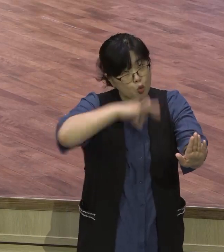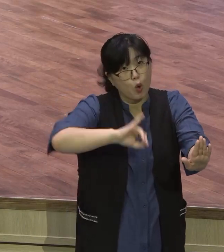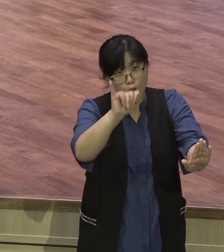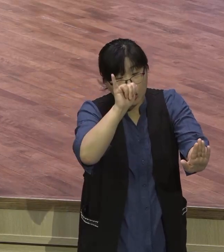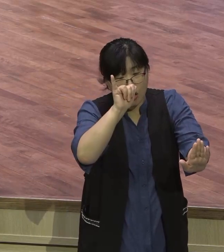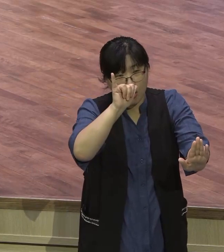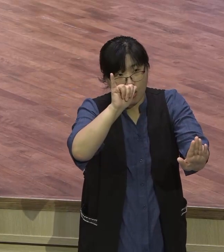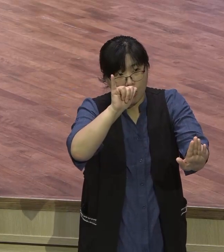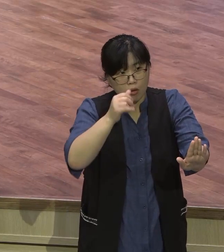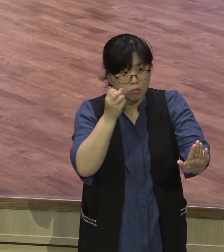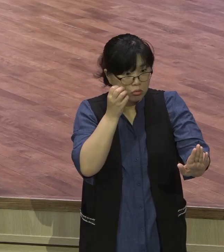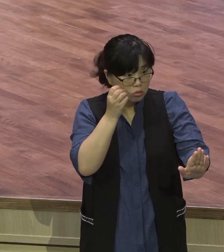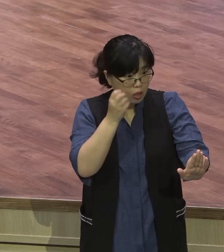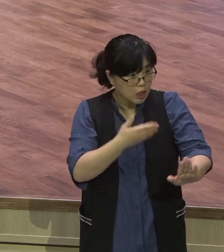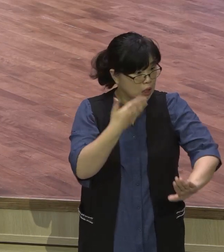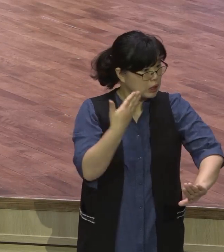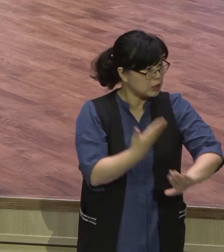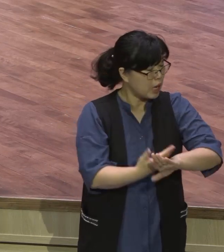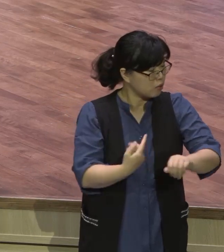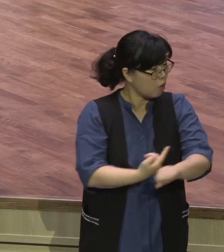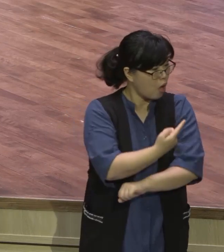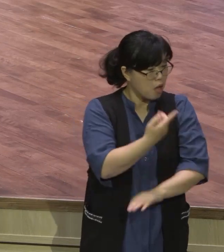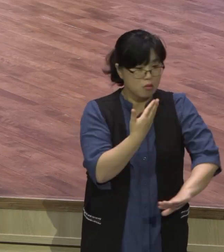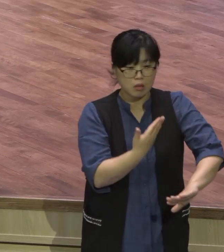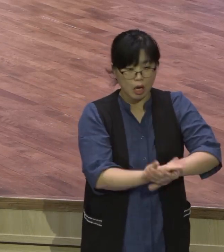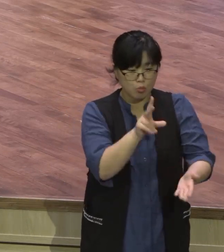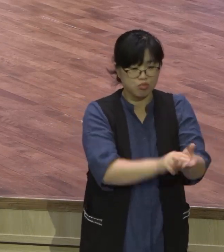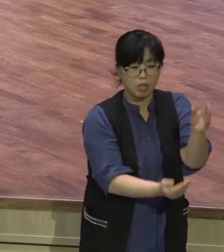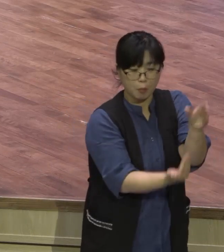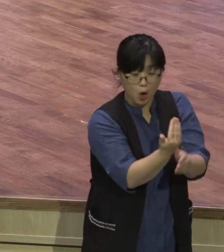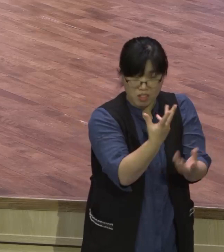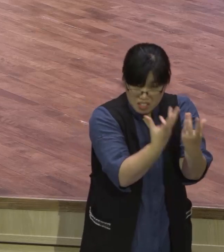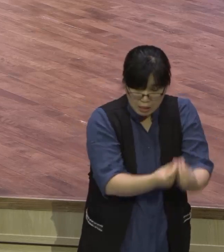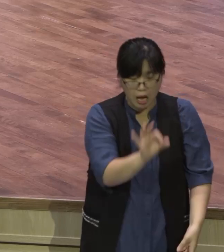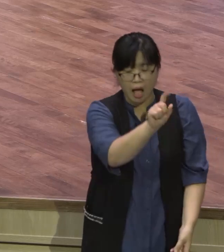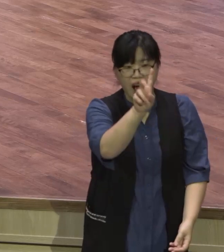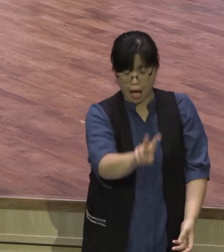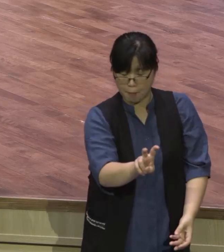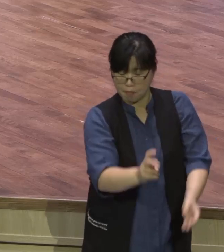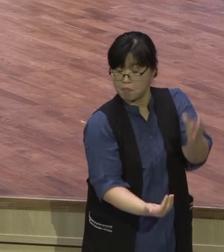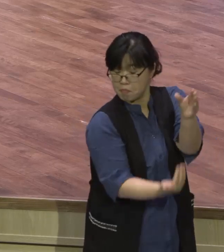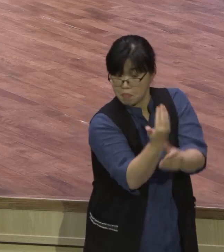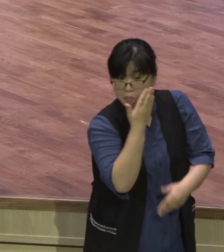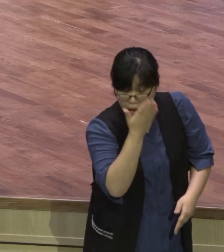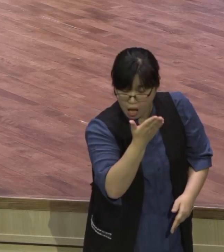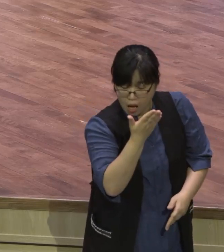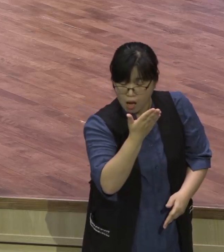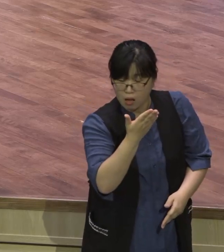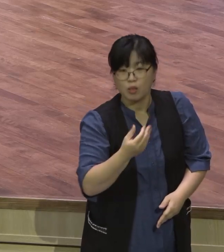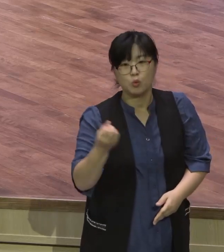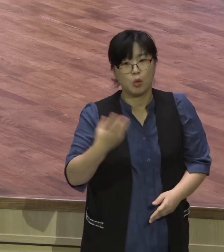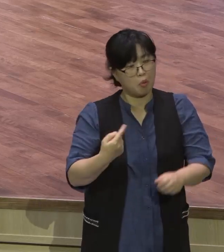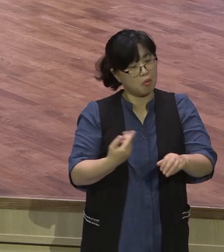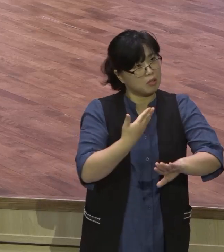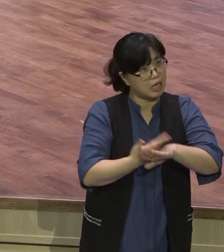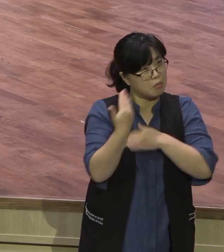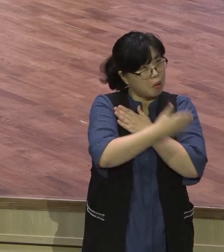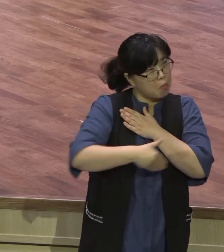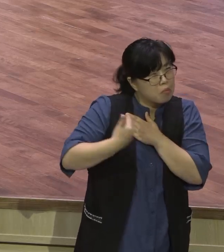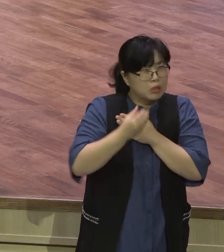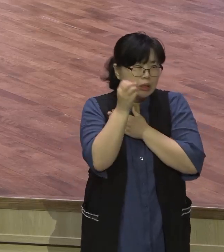주관자 되시고 우리를 축복하시는 하나님 바라보시기 바랍니다 만명이 왼쪽에서 천명이 오른쪽에 잡았어도 내가 너를